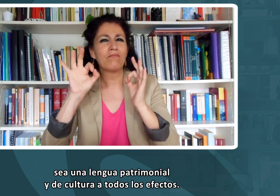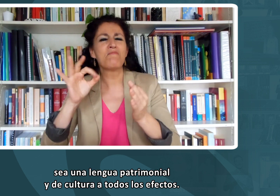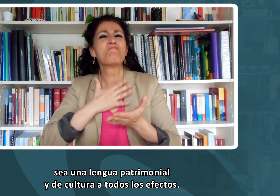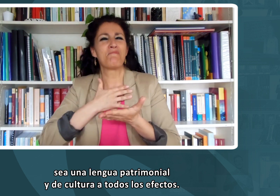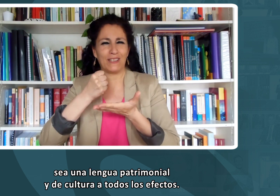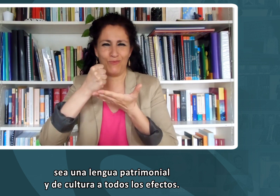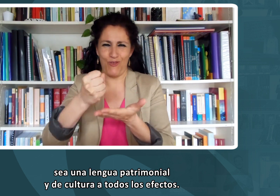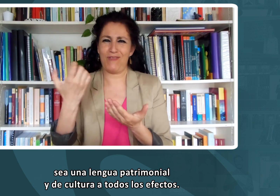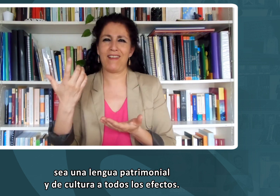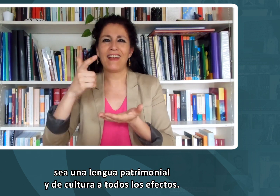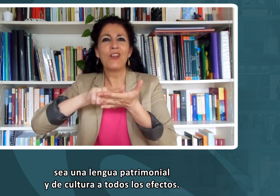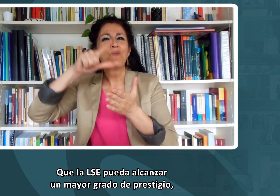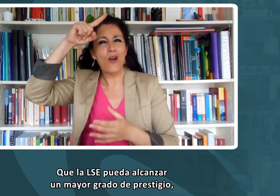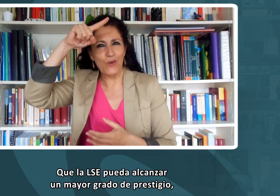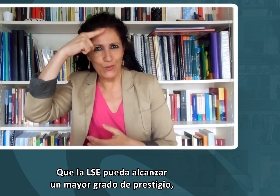los efectos.